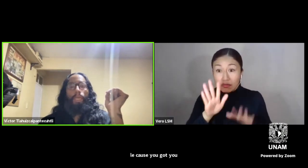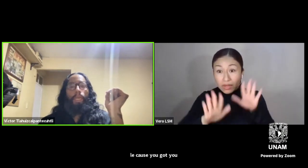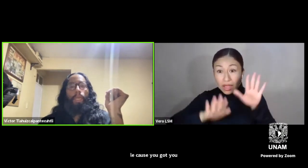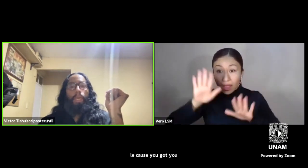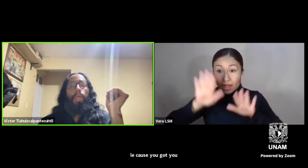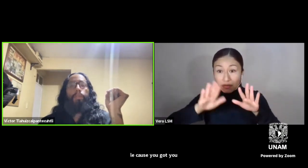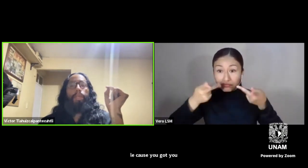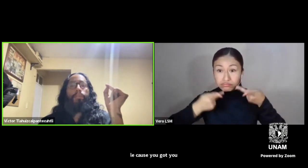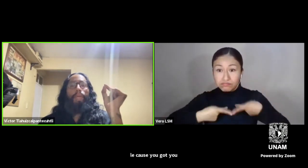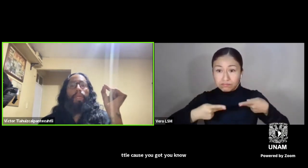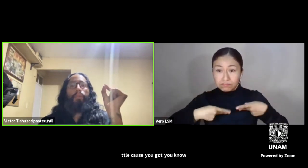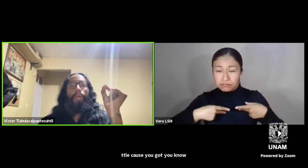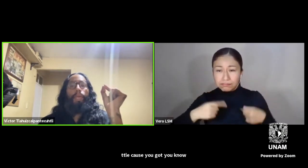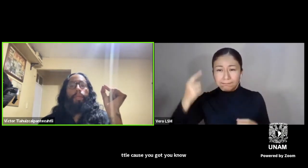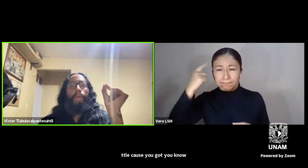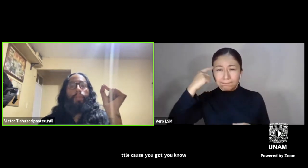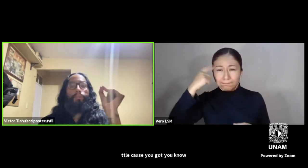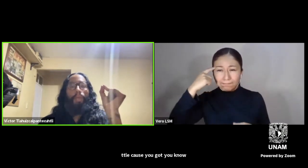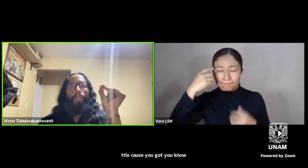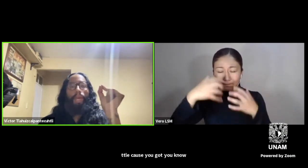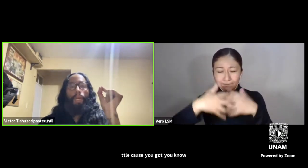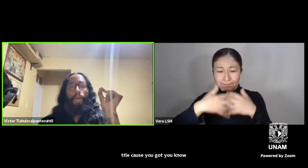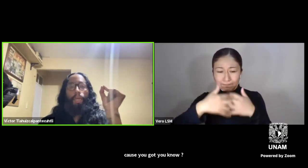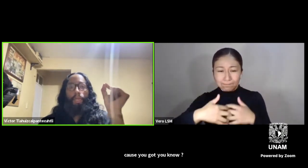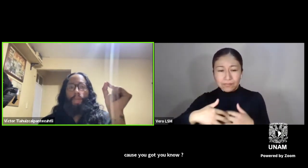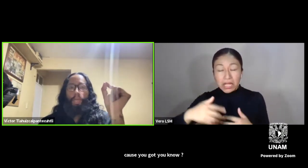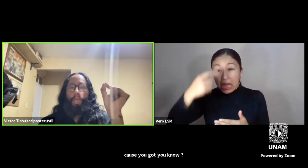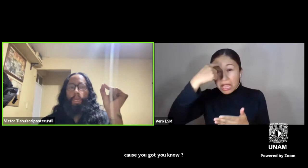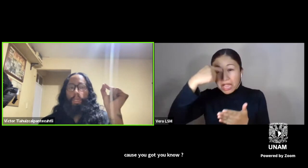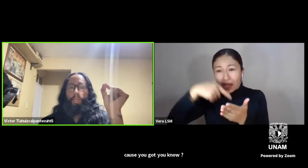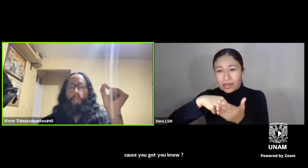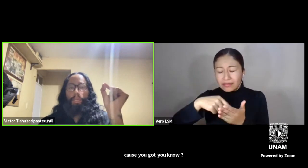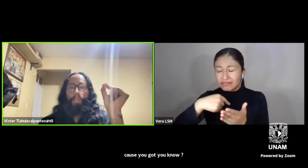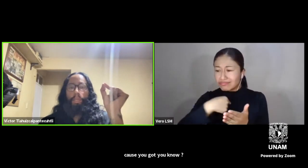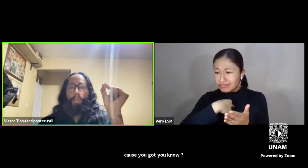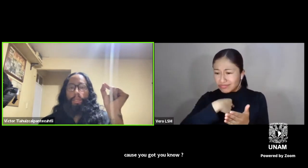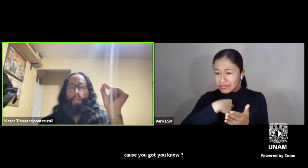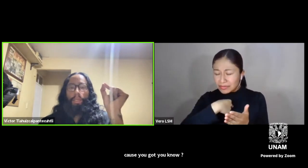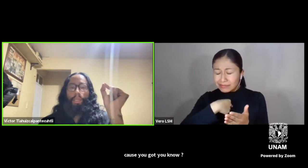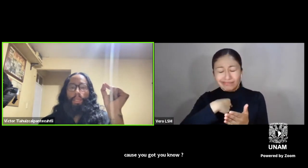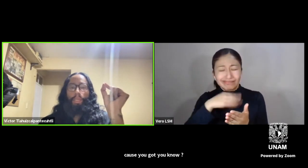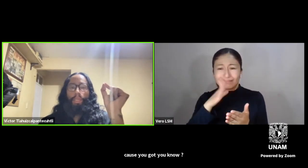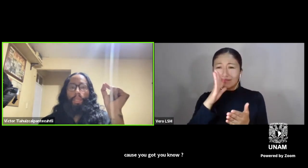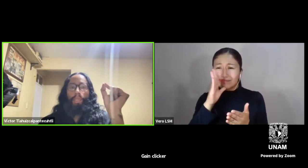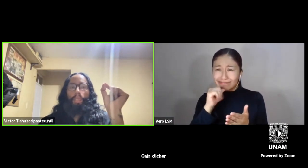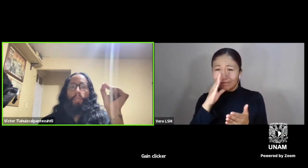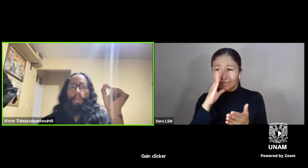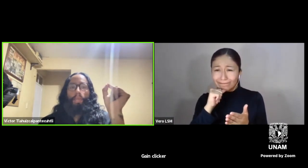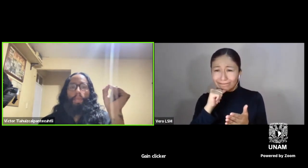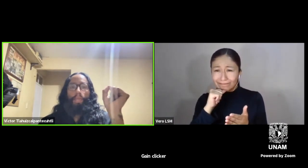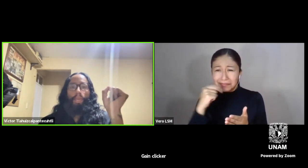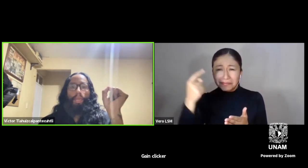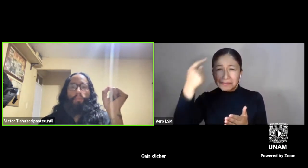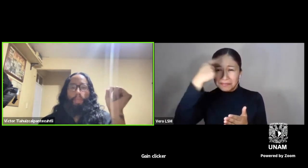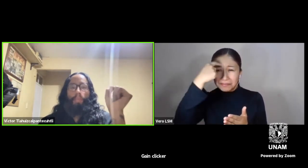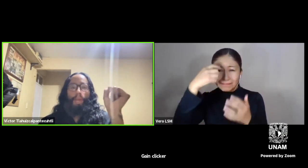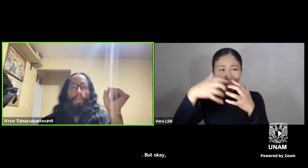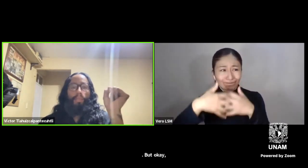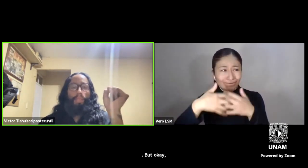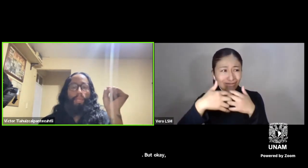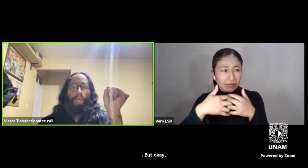implica? ¿Cómo se percibe una respuesta negativa a estos discursos? Espero que